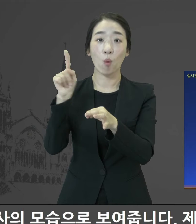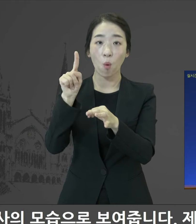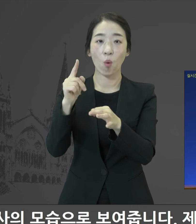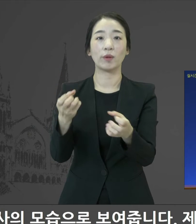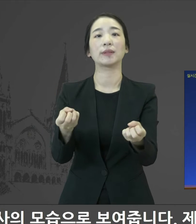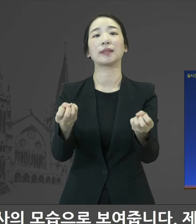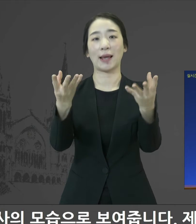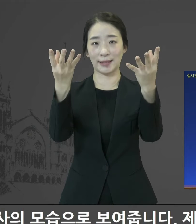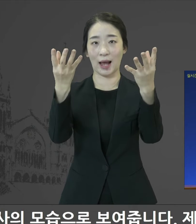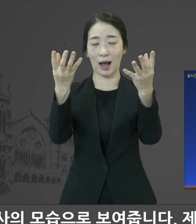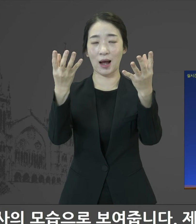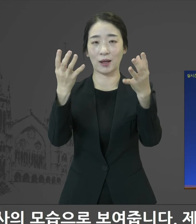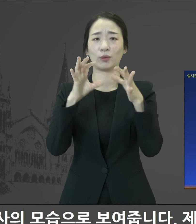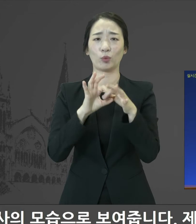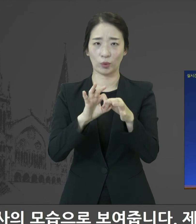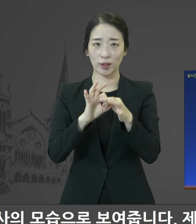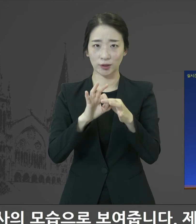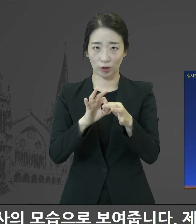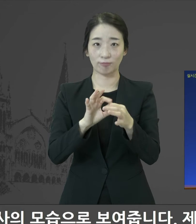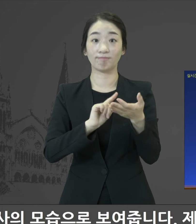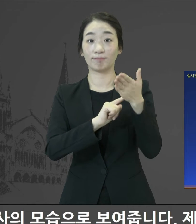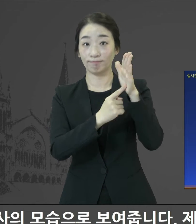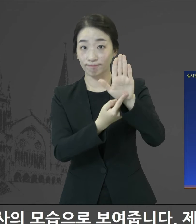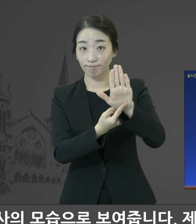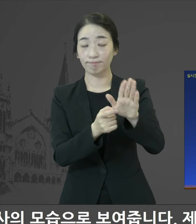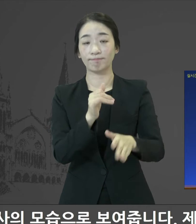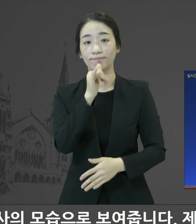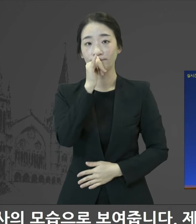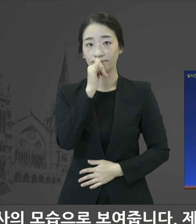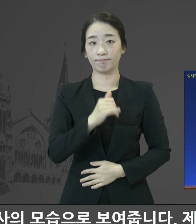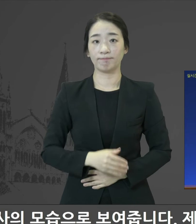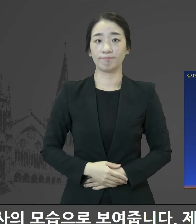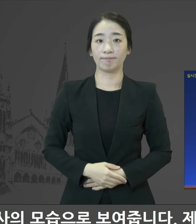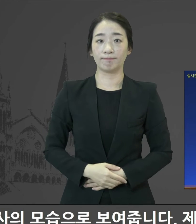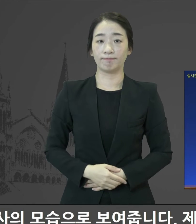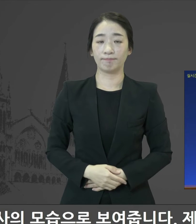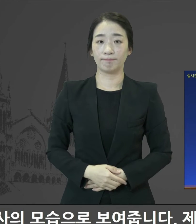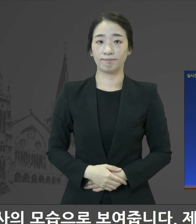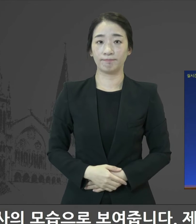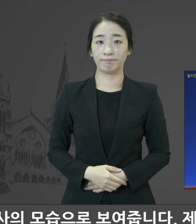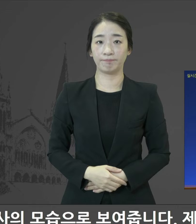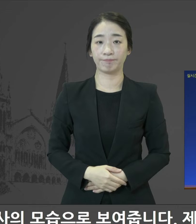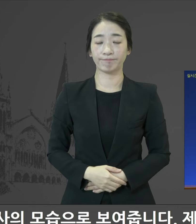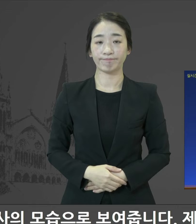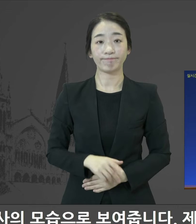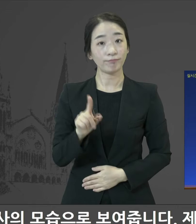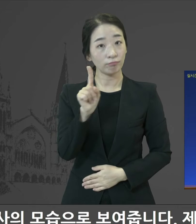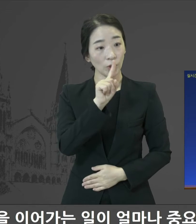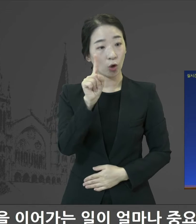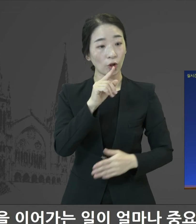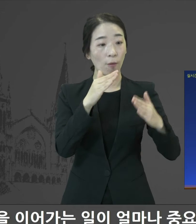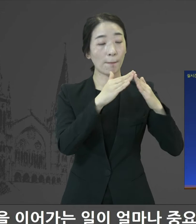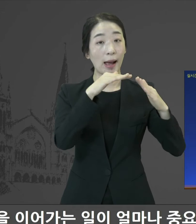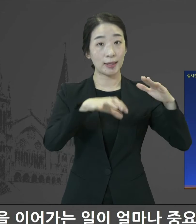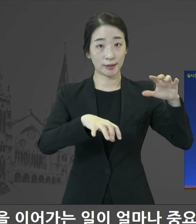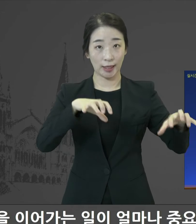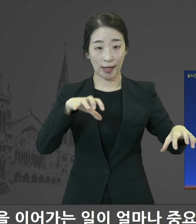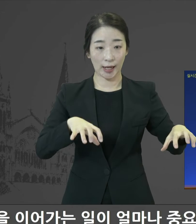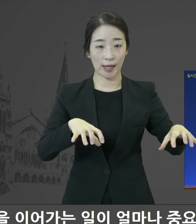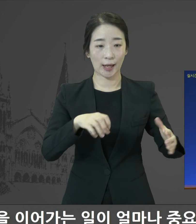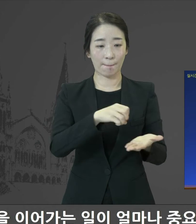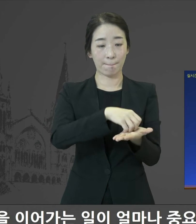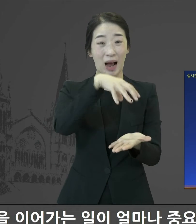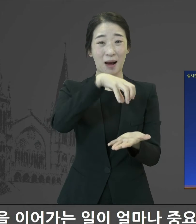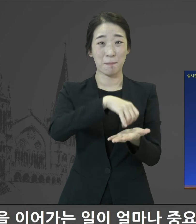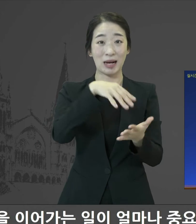그것이 제사라는 사실을 알려주고 있습니다. 어떤 마을에 빵집이 있었습니다. 이